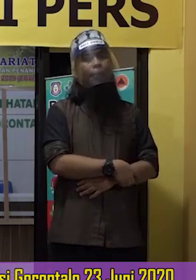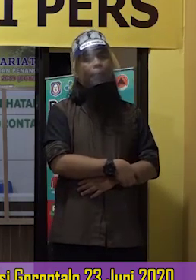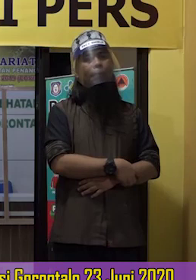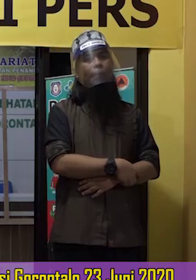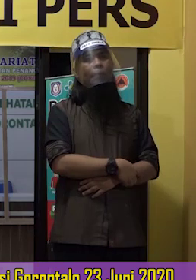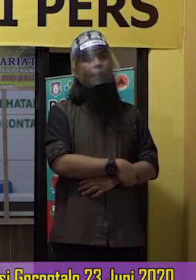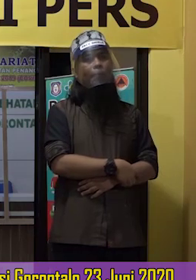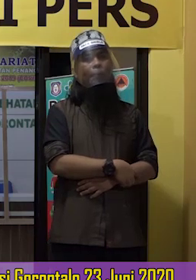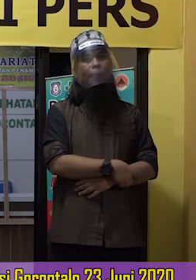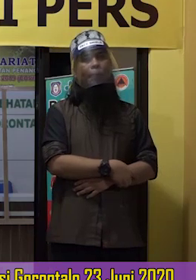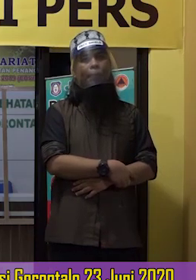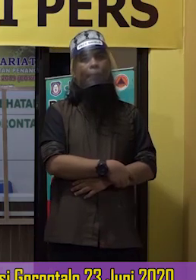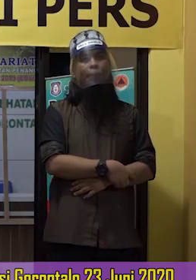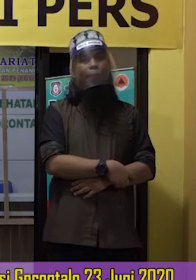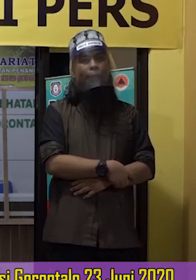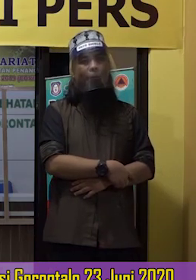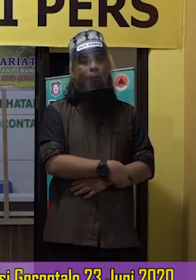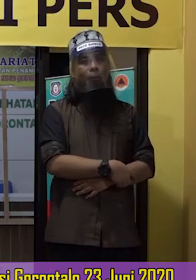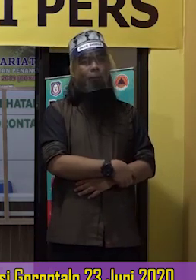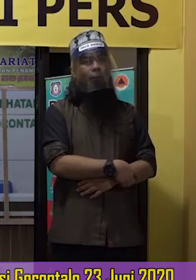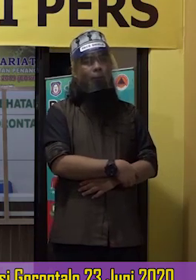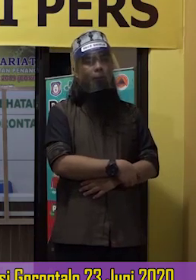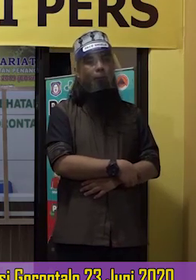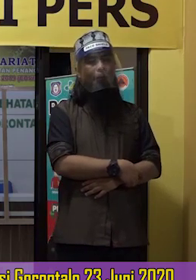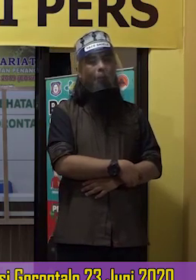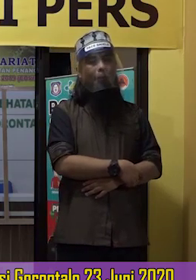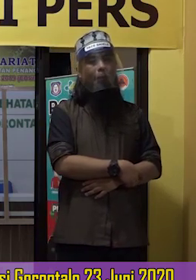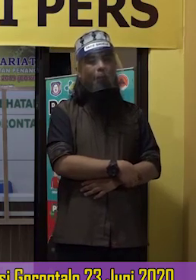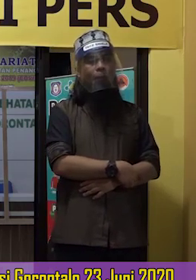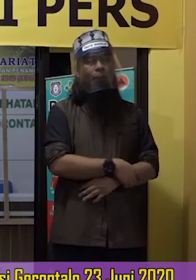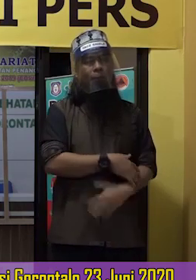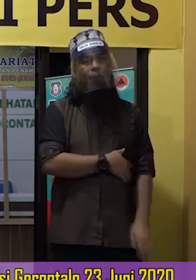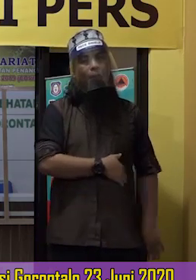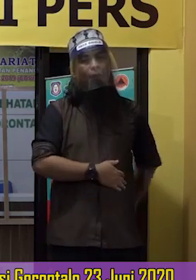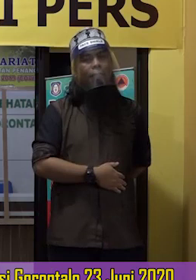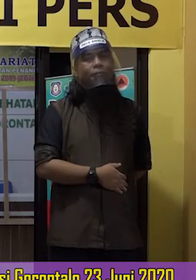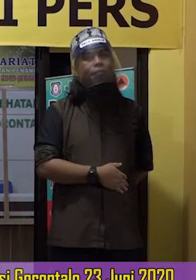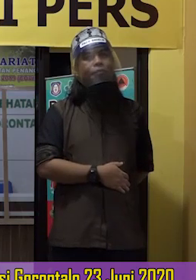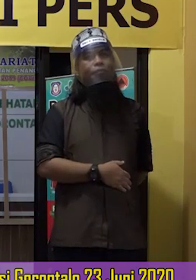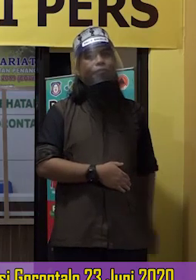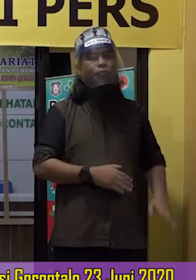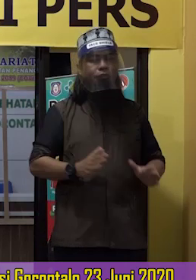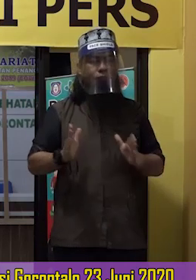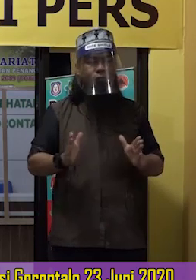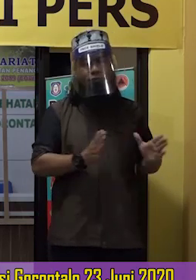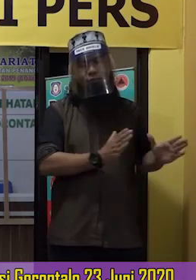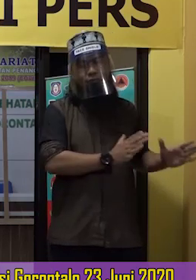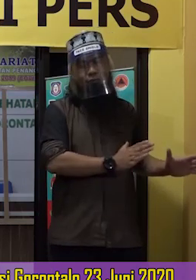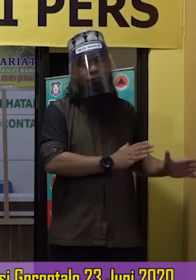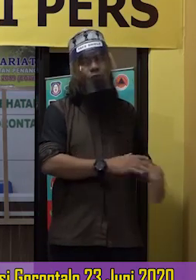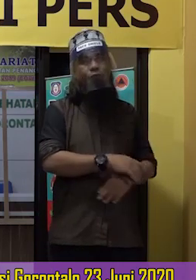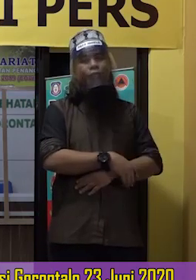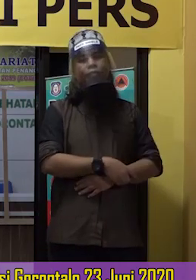Kamtibmas serta lintas sektor lainnya yang terkait. Kemudian